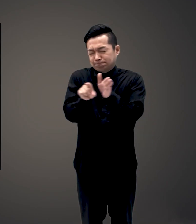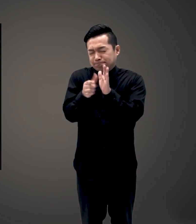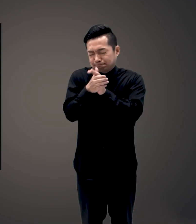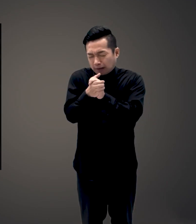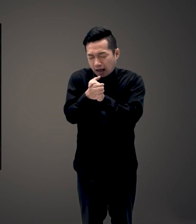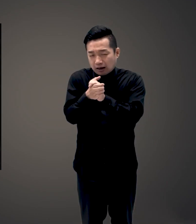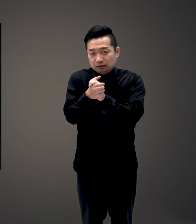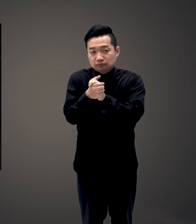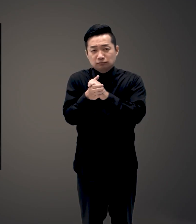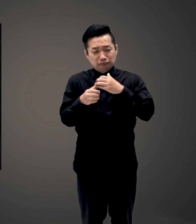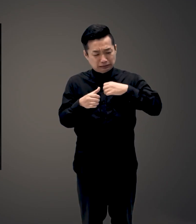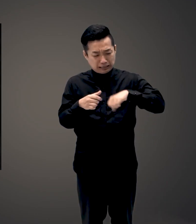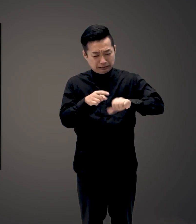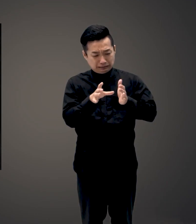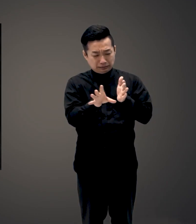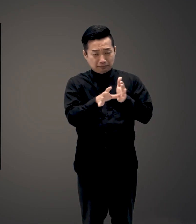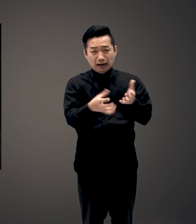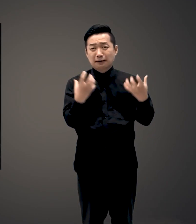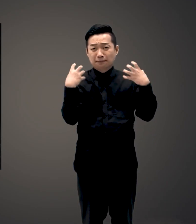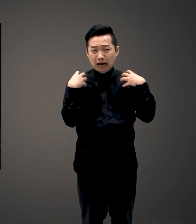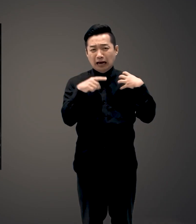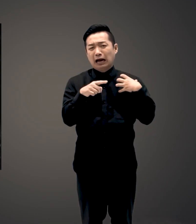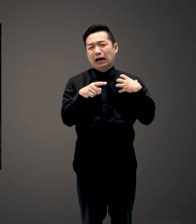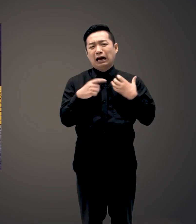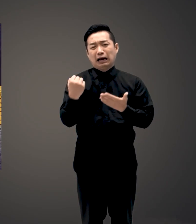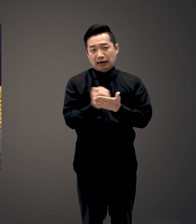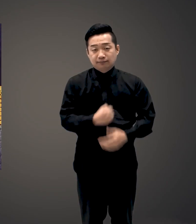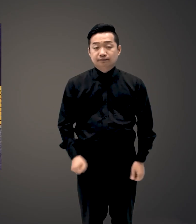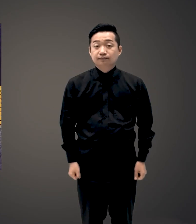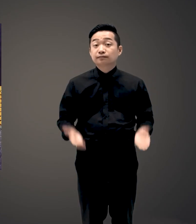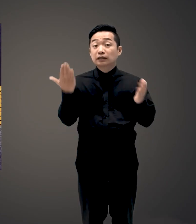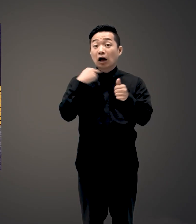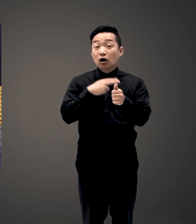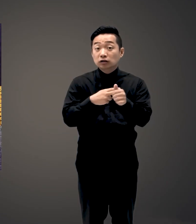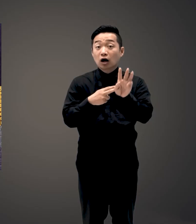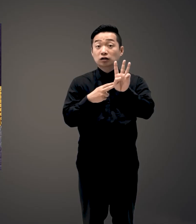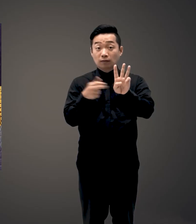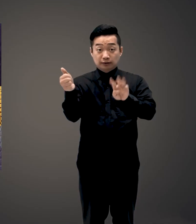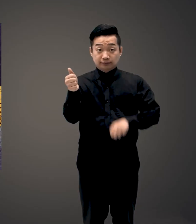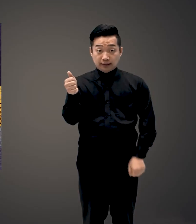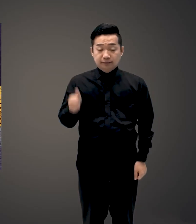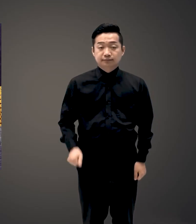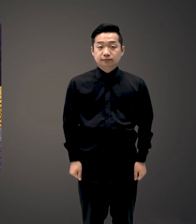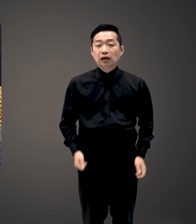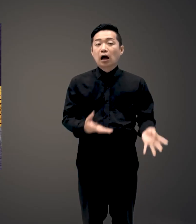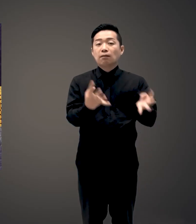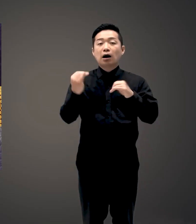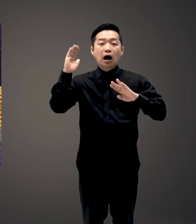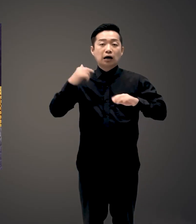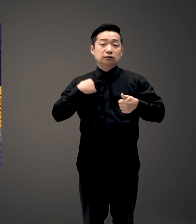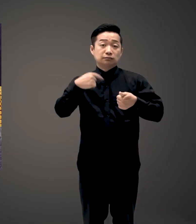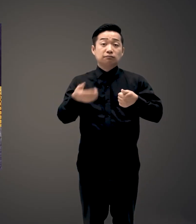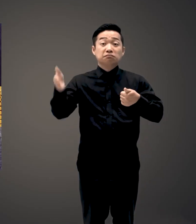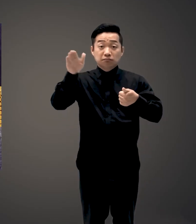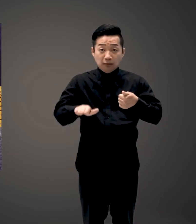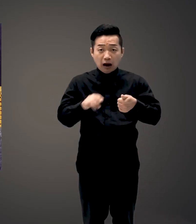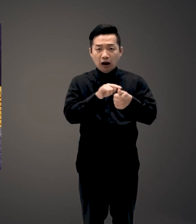마음 안쪽이 부드럽게 저릿했다. 청춘, 이 개같은 새끼 어디로 가버렸나? 생생하게 전해지는 할리우드의